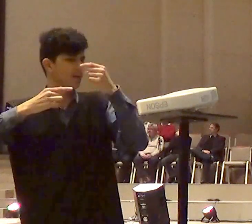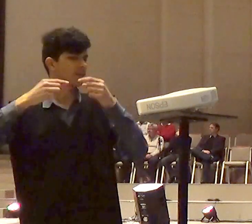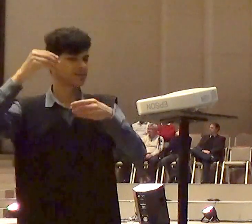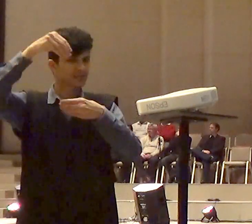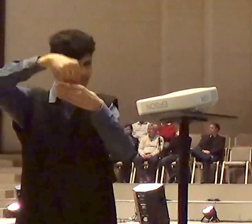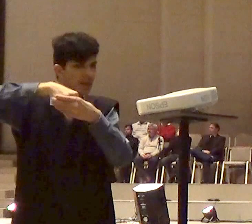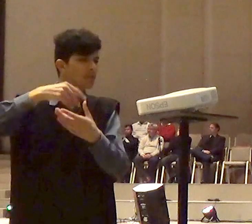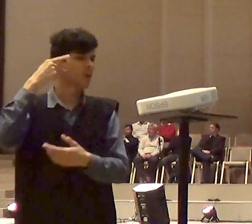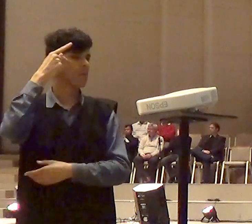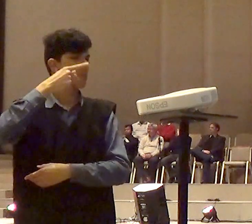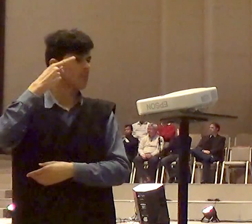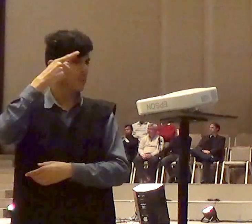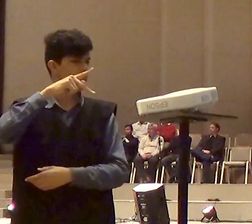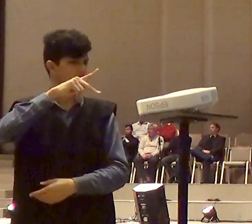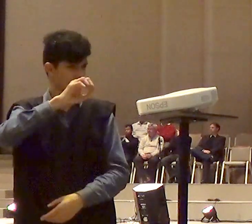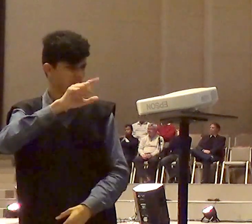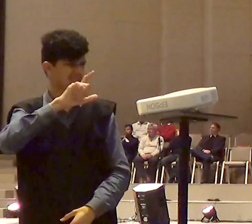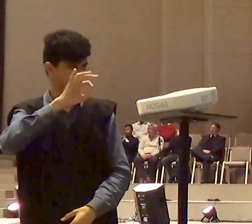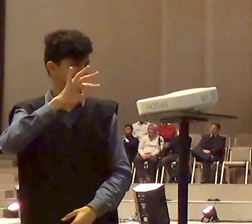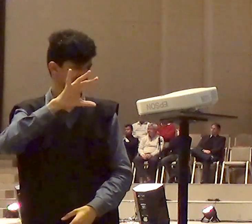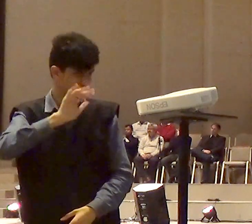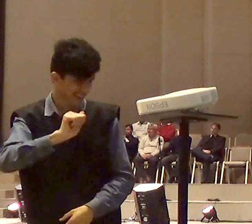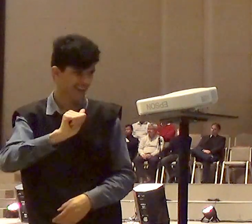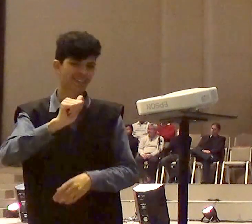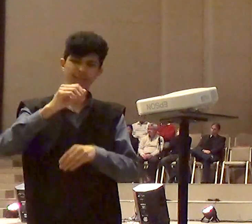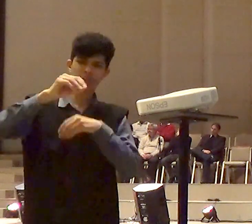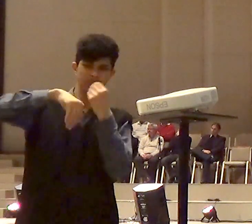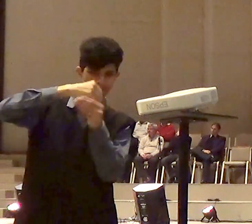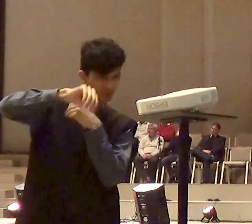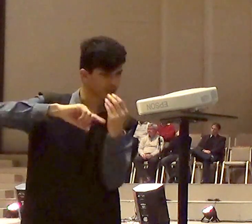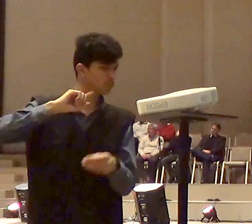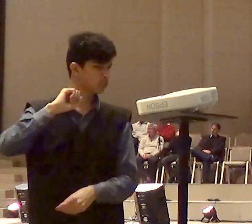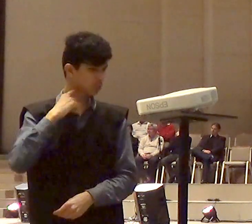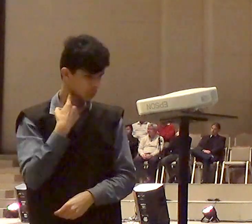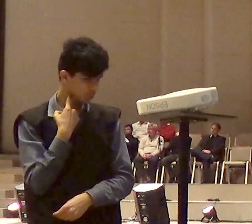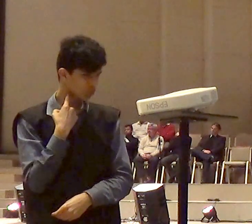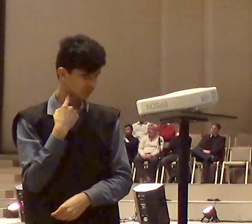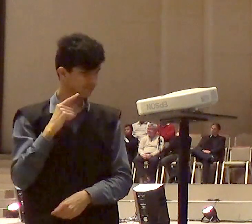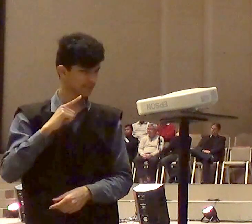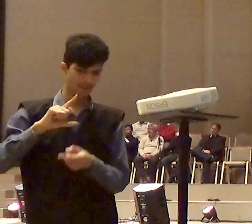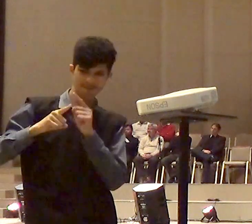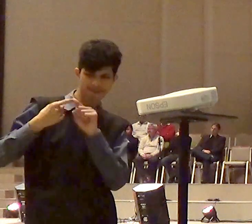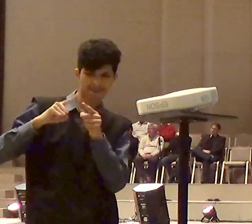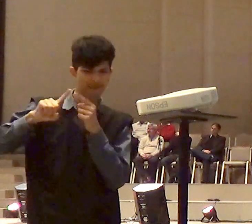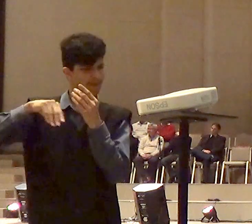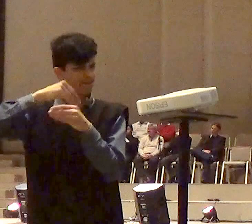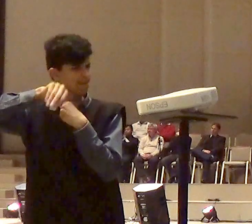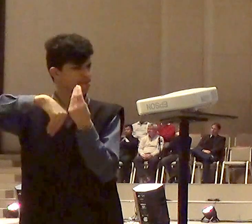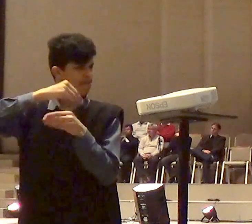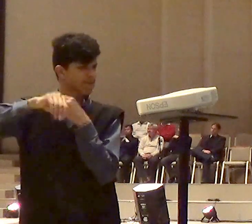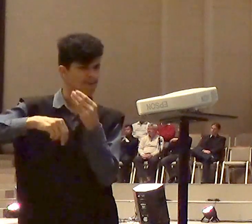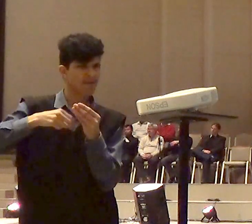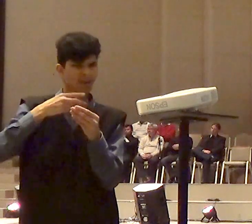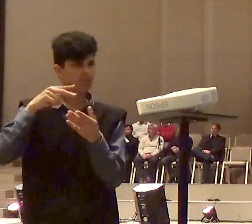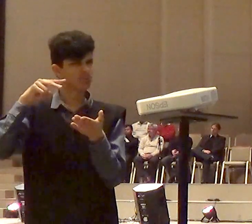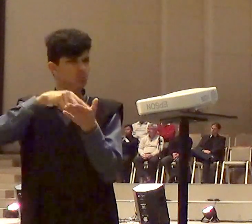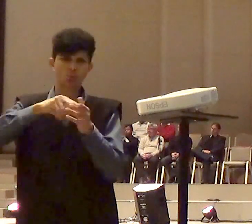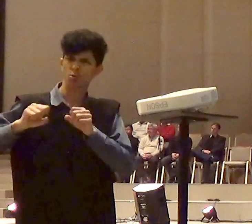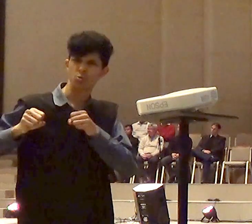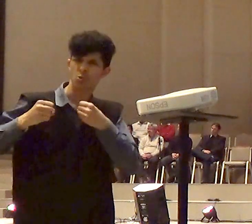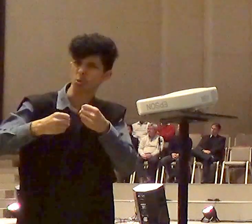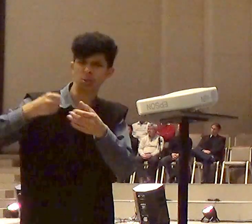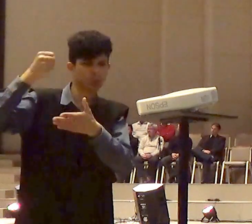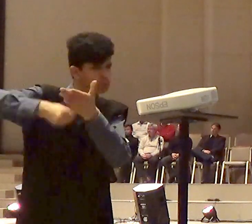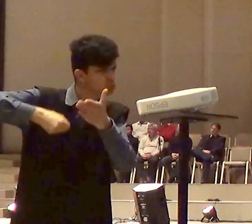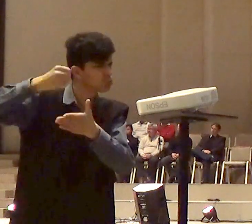ideologias nascem assim e aí a pessoas que vão ser tão comprometidas como se aquela filosofia se